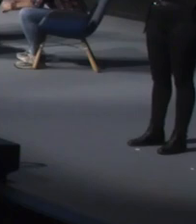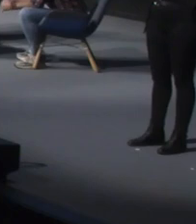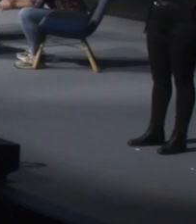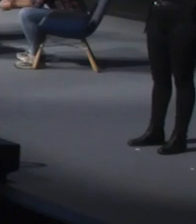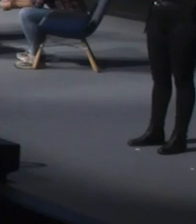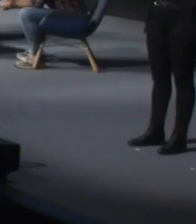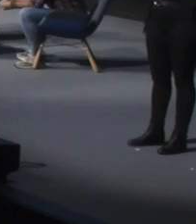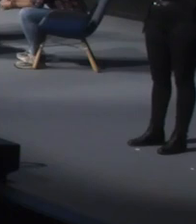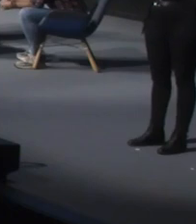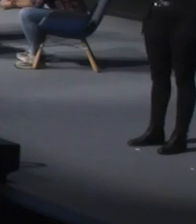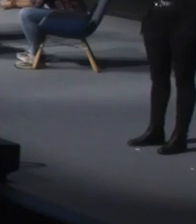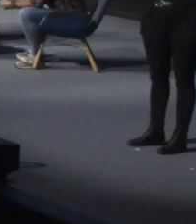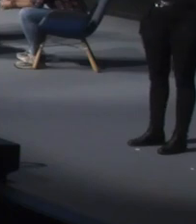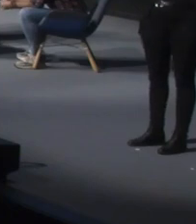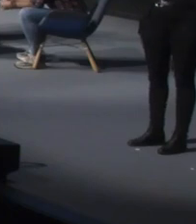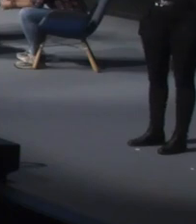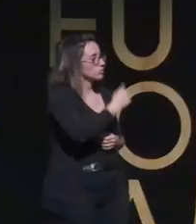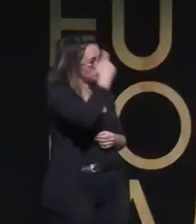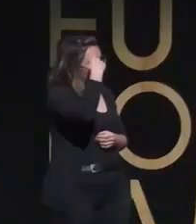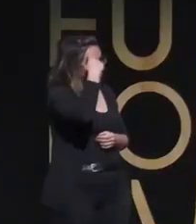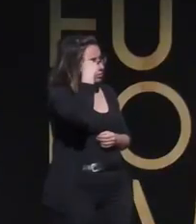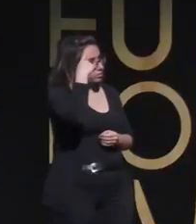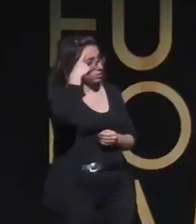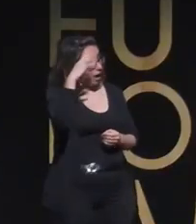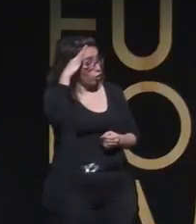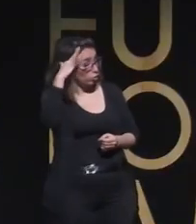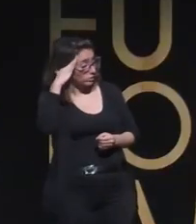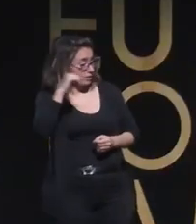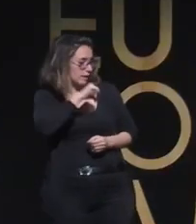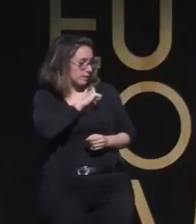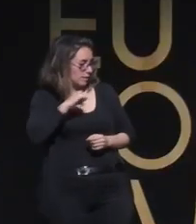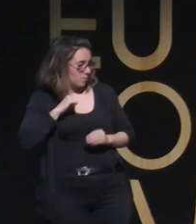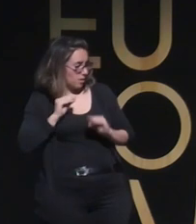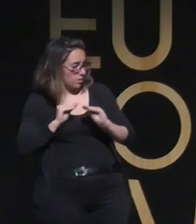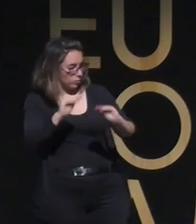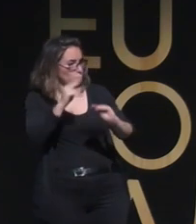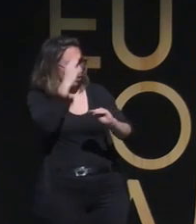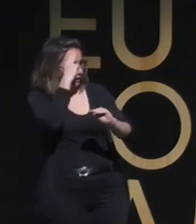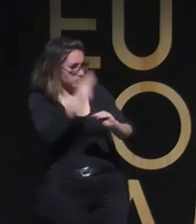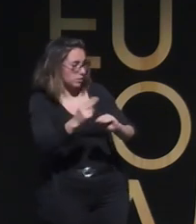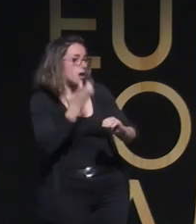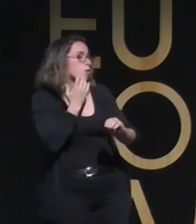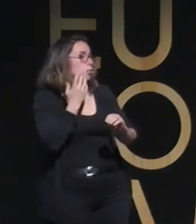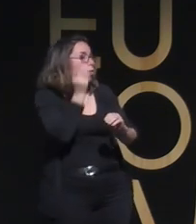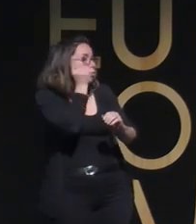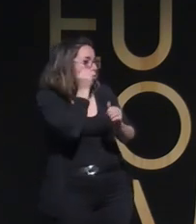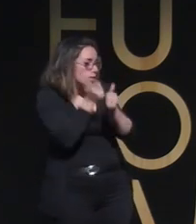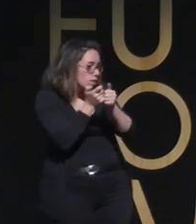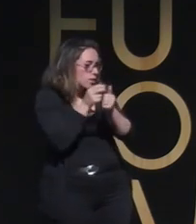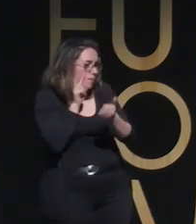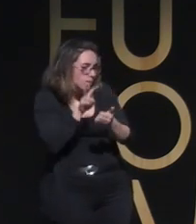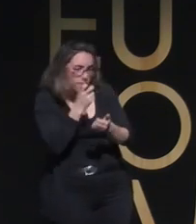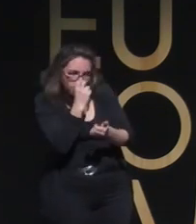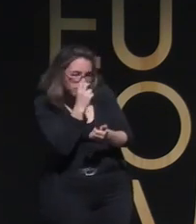Me gustaría que hablaras de respetar la intimidad de los adolescentes, por ejemplo, leer los mensajes de móvil. Todo esto depende